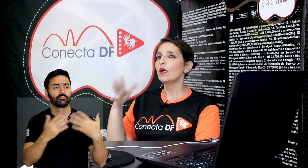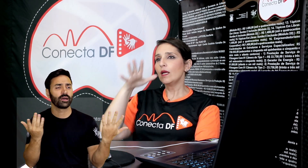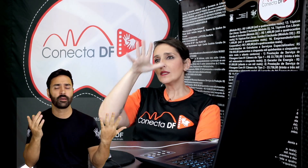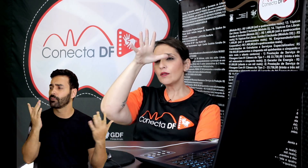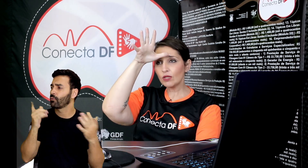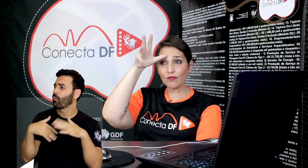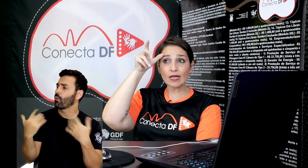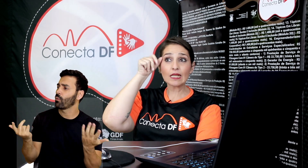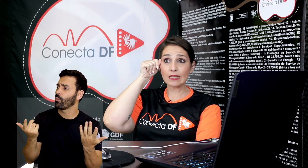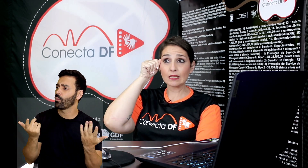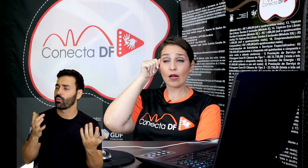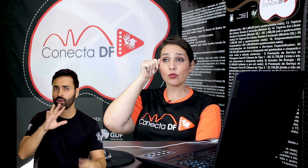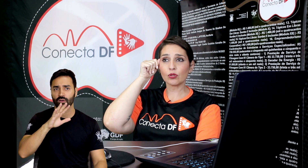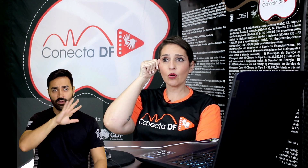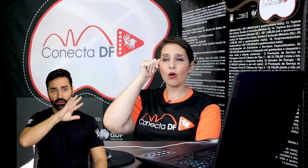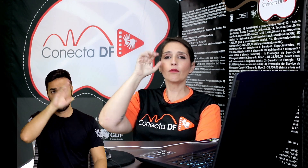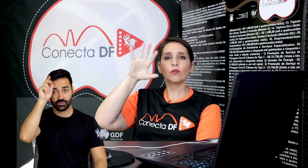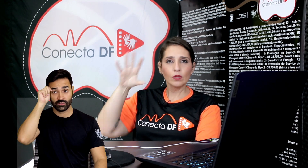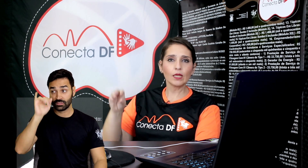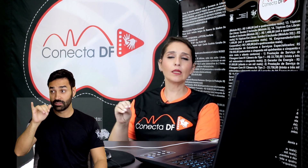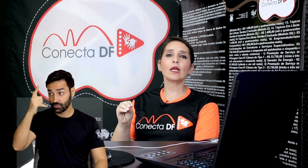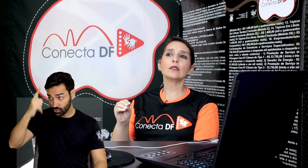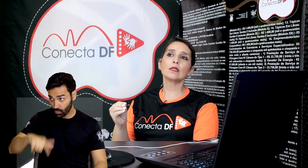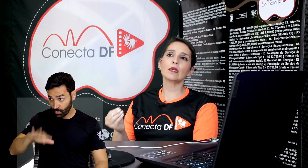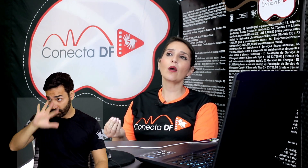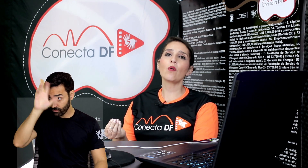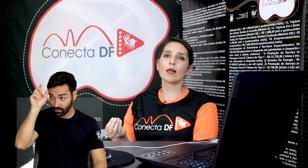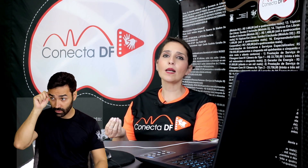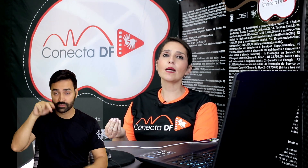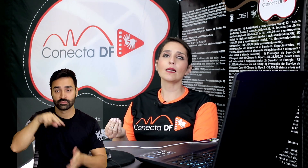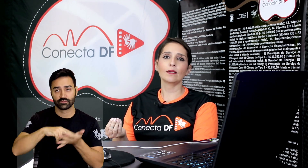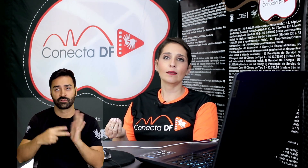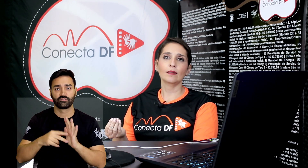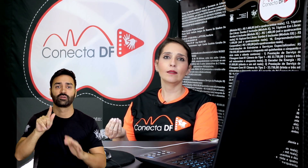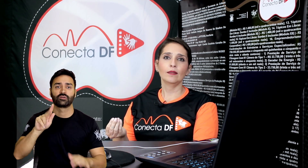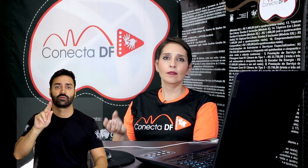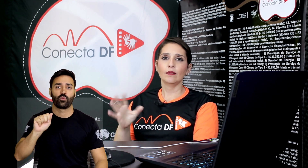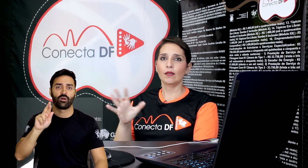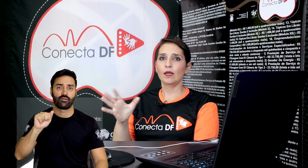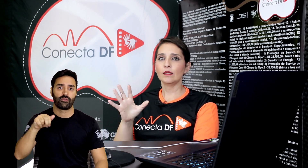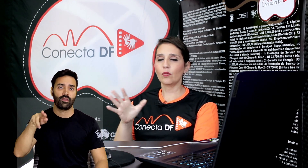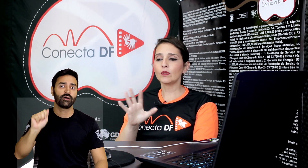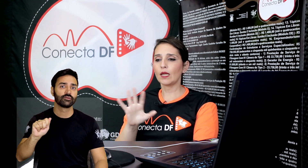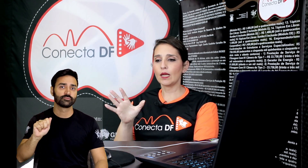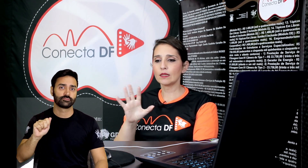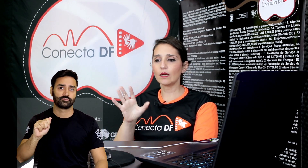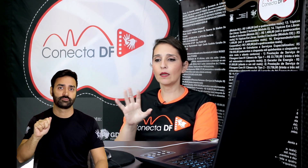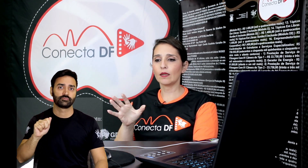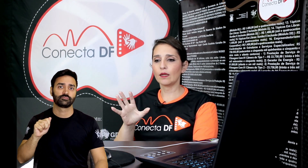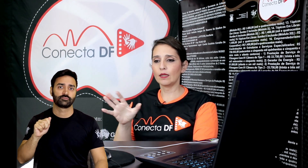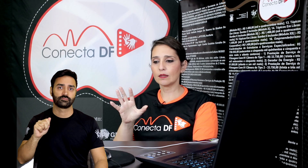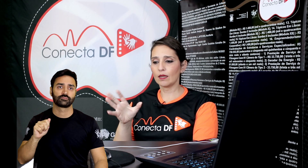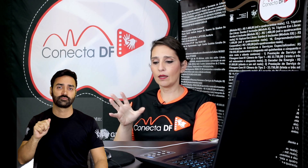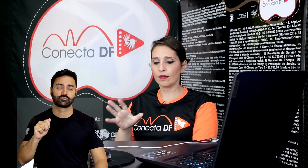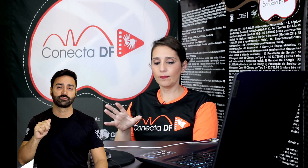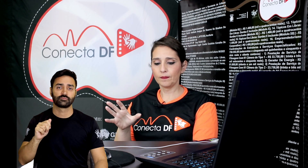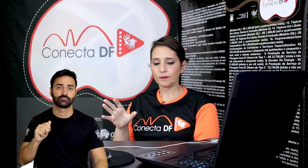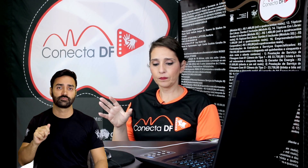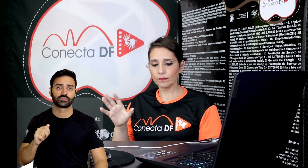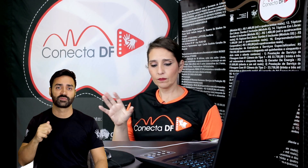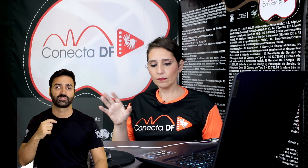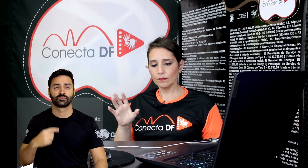qual? Se você faz esse sinal de novo, entende-se que é o Guaraná. Né? Então tem